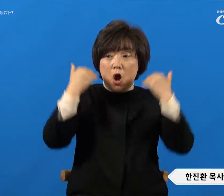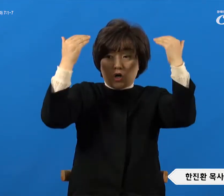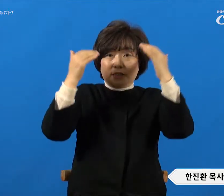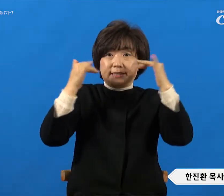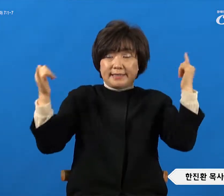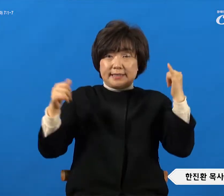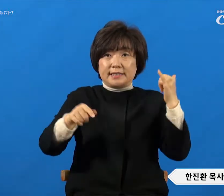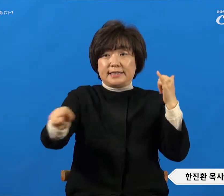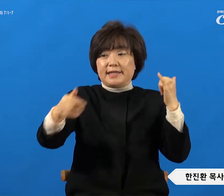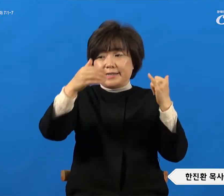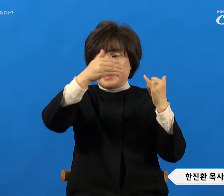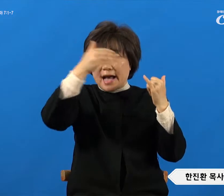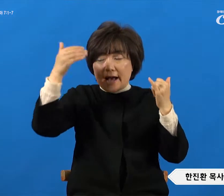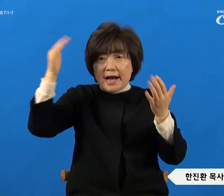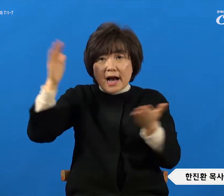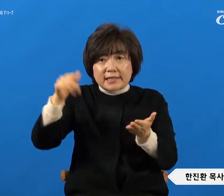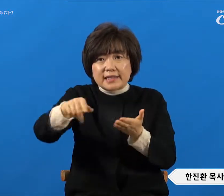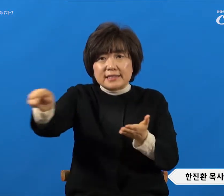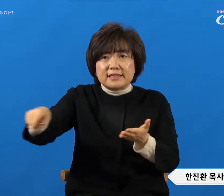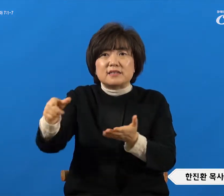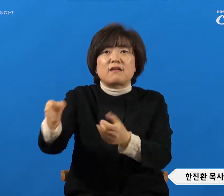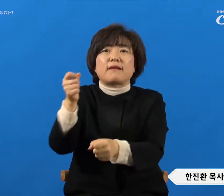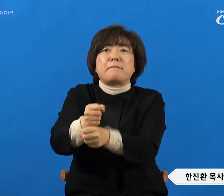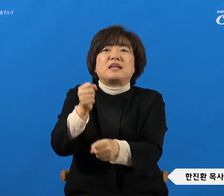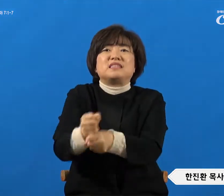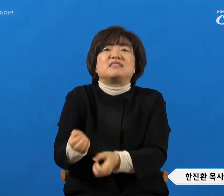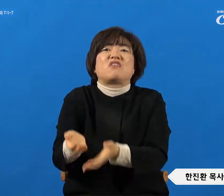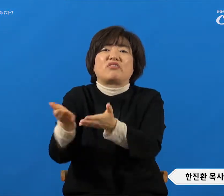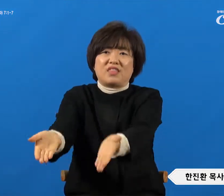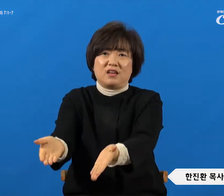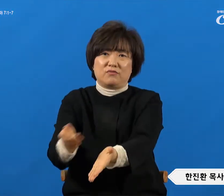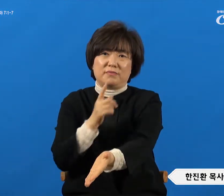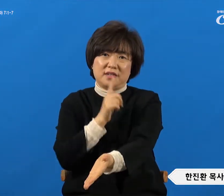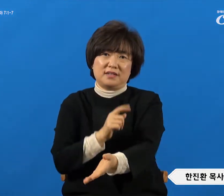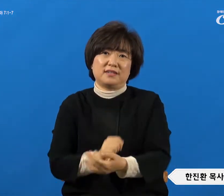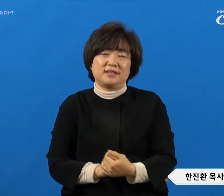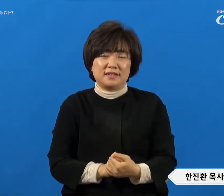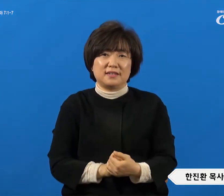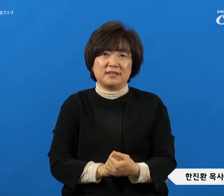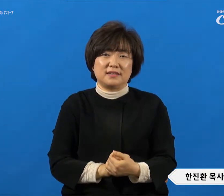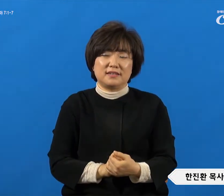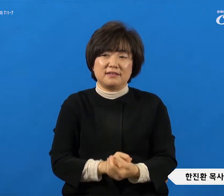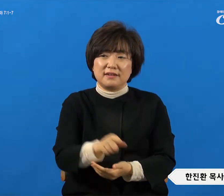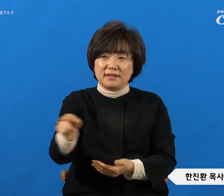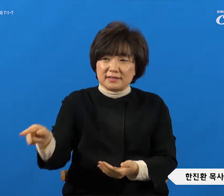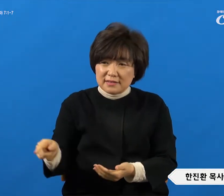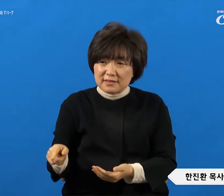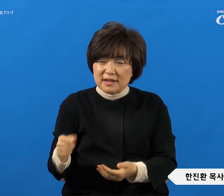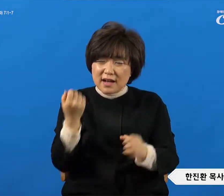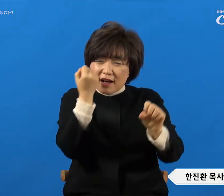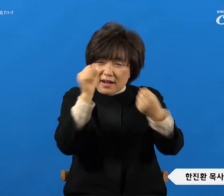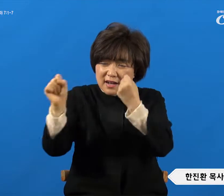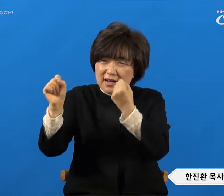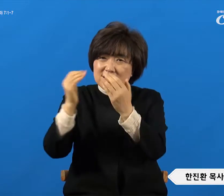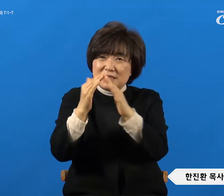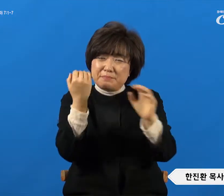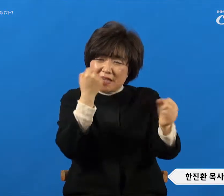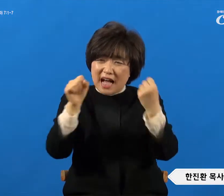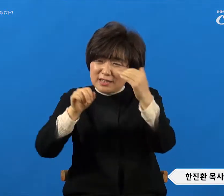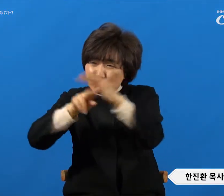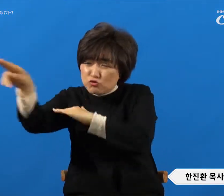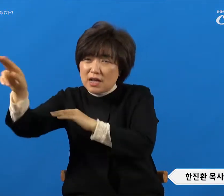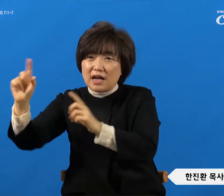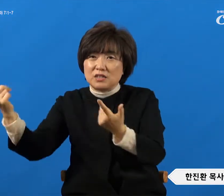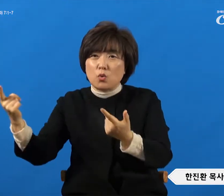기성세대가 그들을 그렇게 만들었다고 해도 과언이 아니라는 것입니다. 그들은 가출이 아니라 탈출을